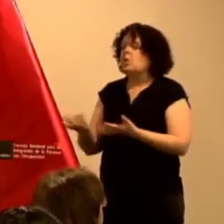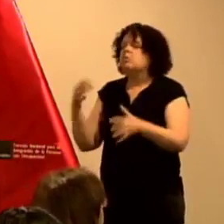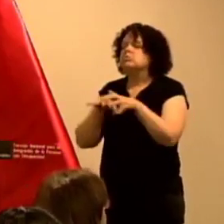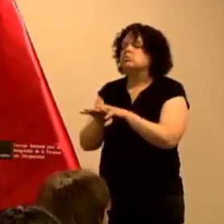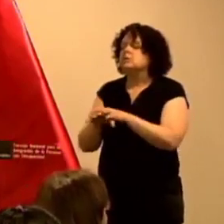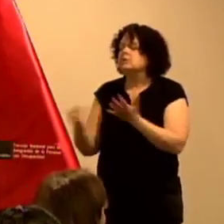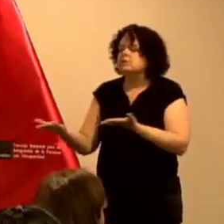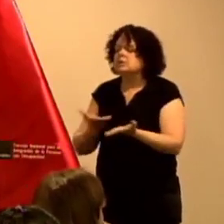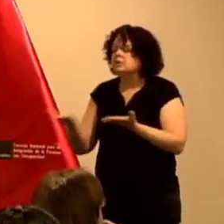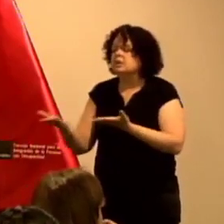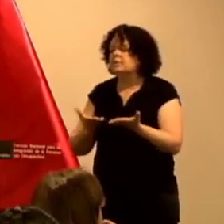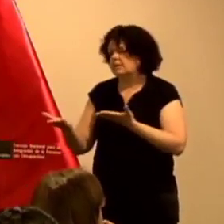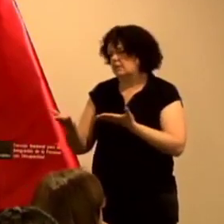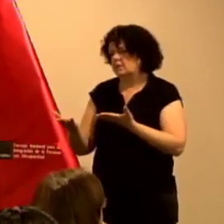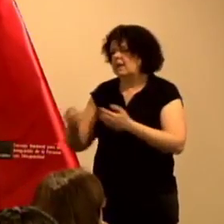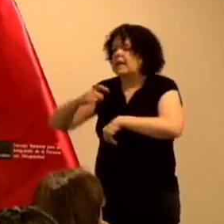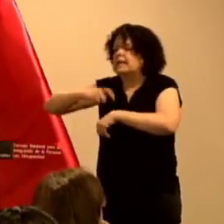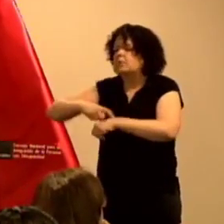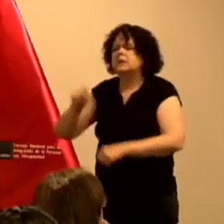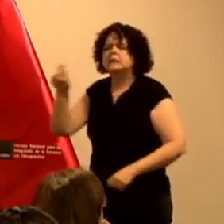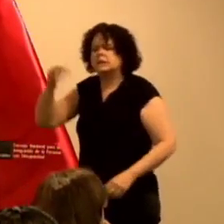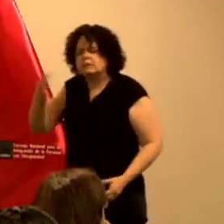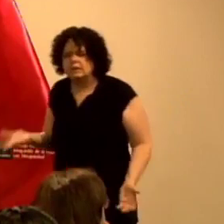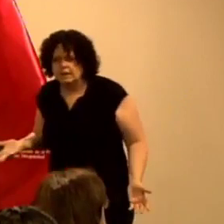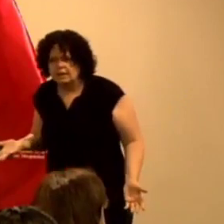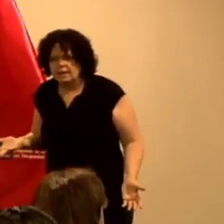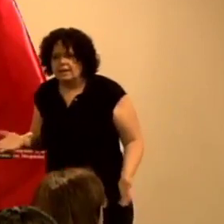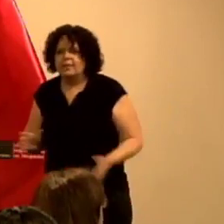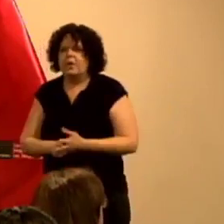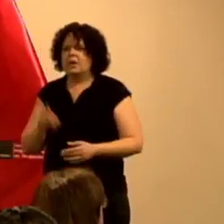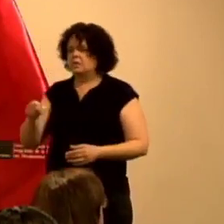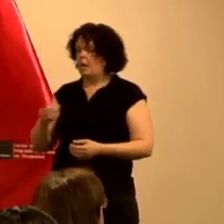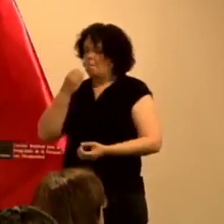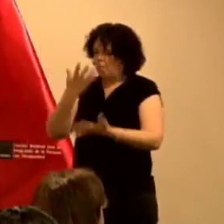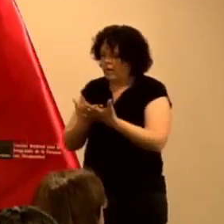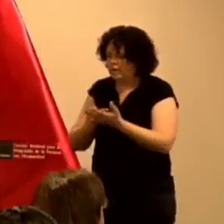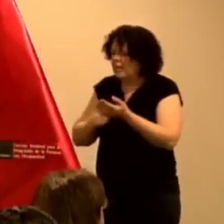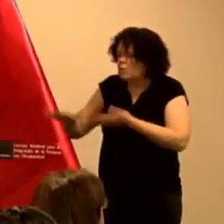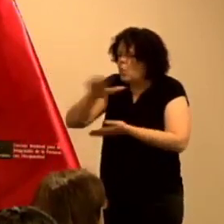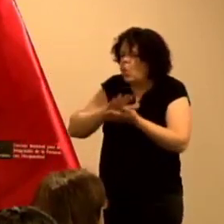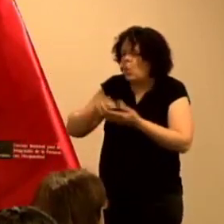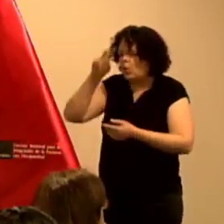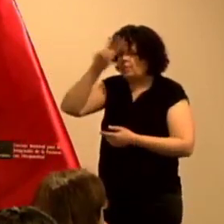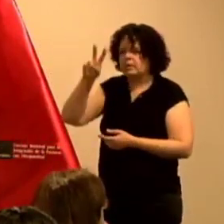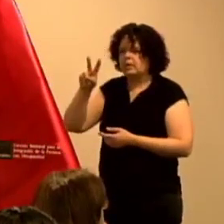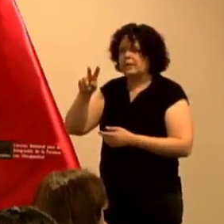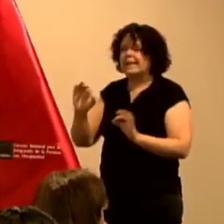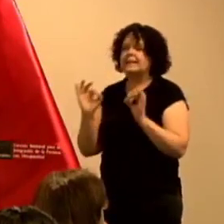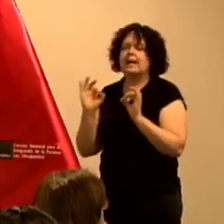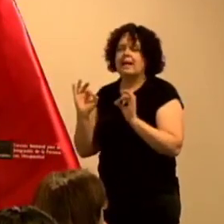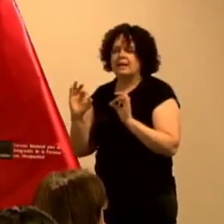públicos oportunos, es decir, en el momento que realmente lo necesitan, suficientes a nivel nacional y que estos sean de